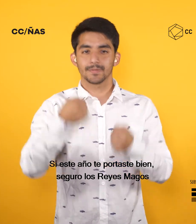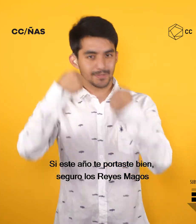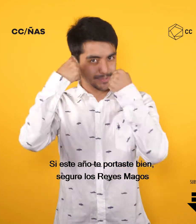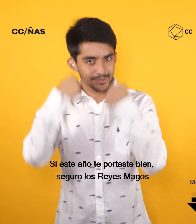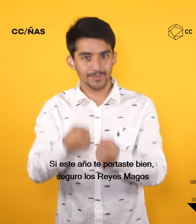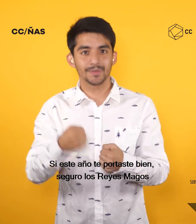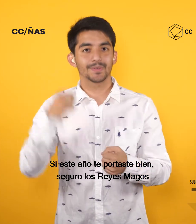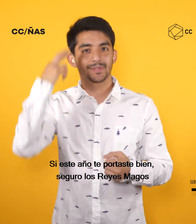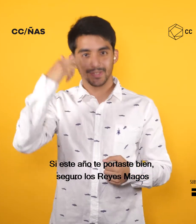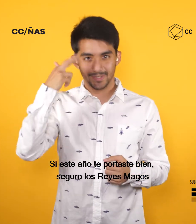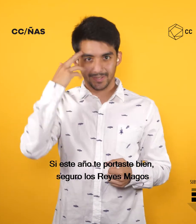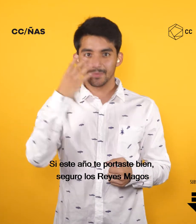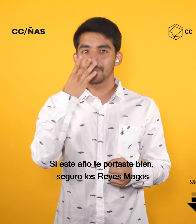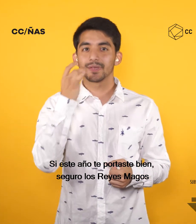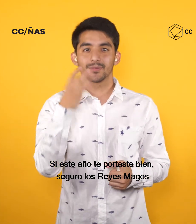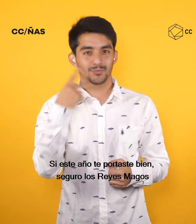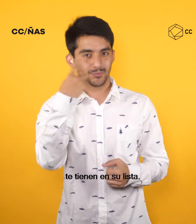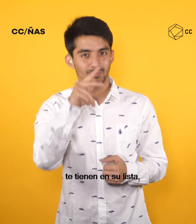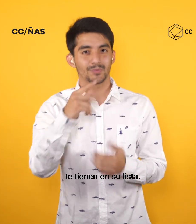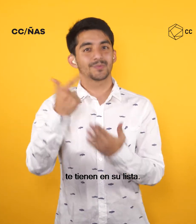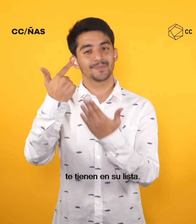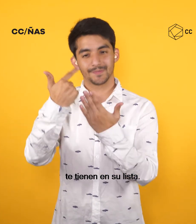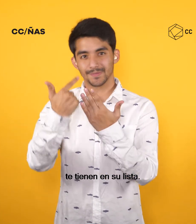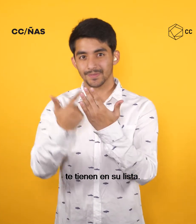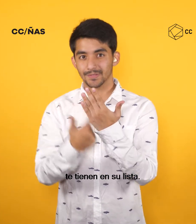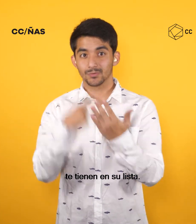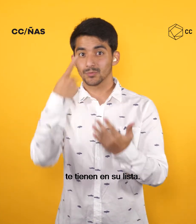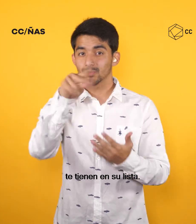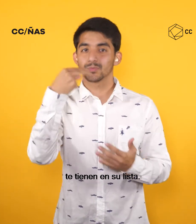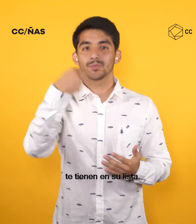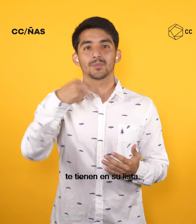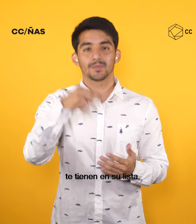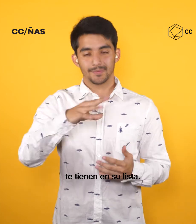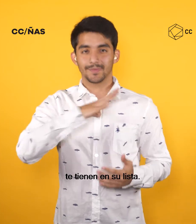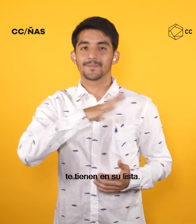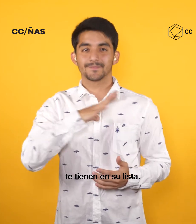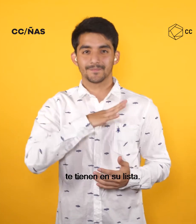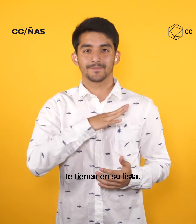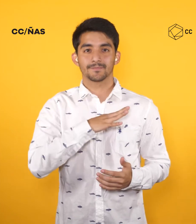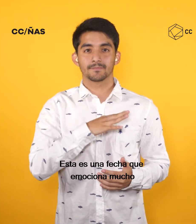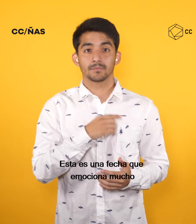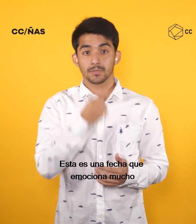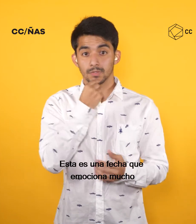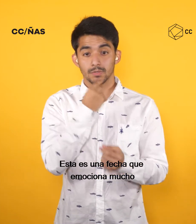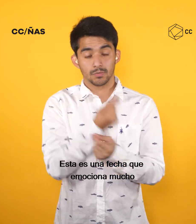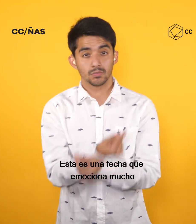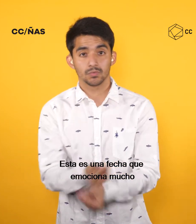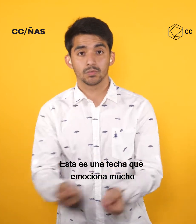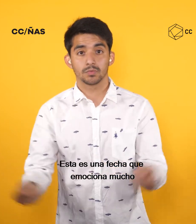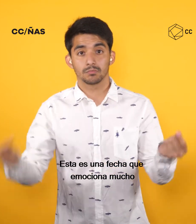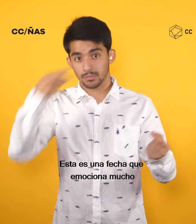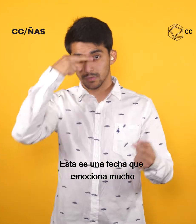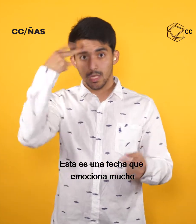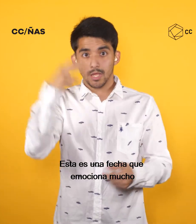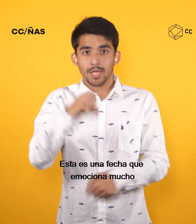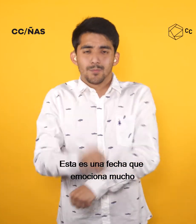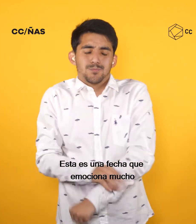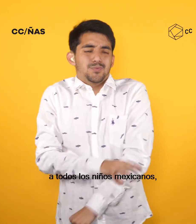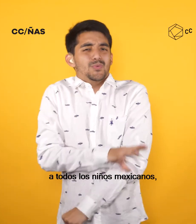Si este año te portaste bien, seguro los Reyes Magos te tienen en su lista. Esta es una fecha que emociona mucho a todos